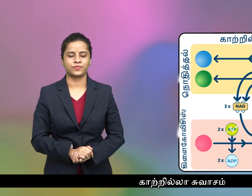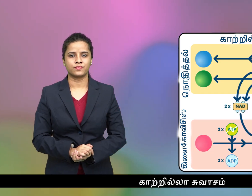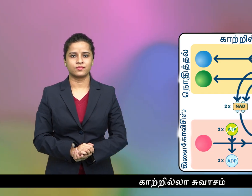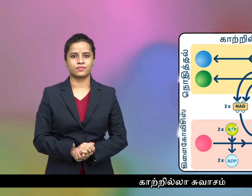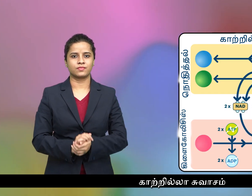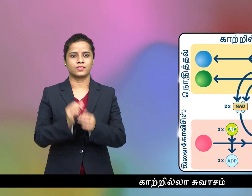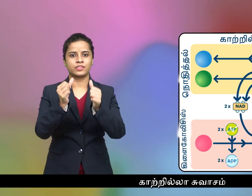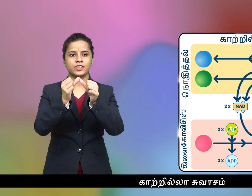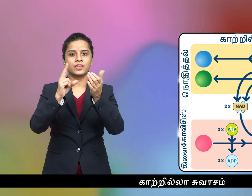காற்றில்லா சுவாசம்,